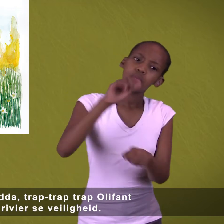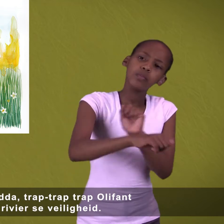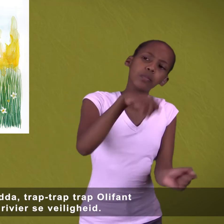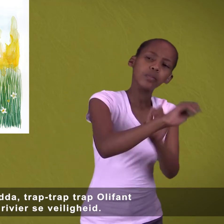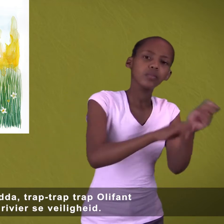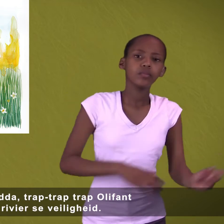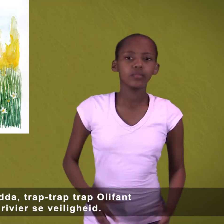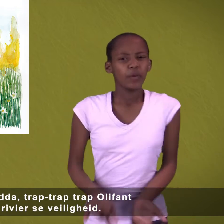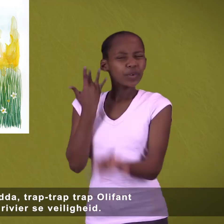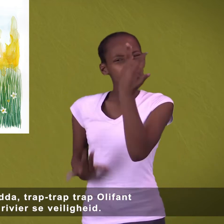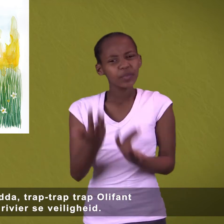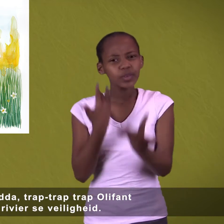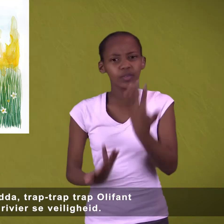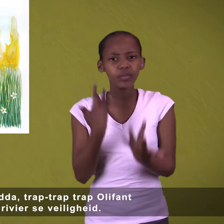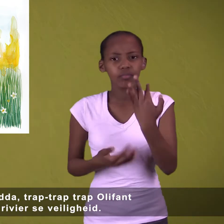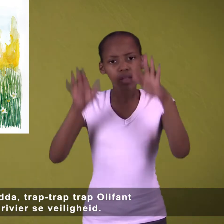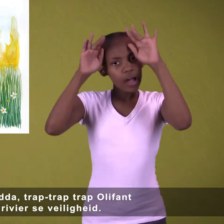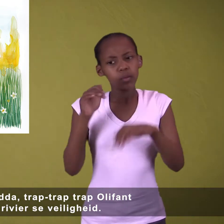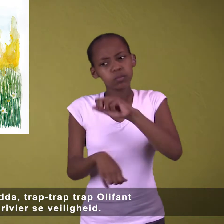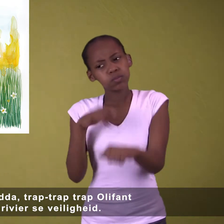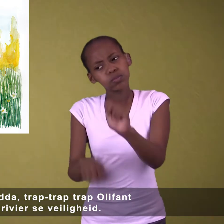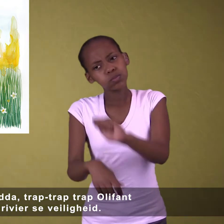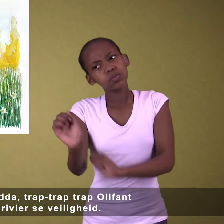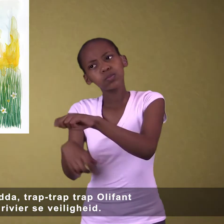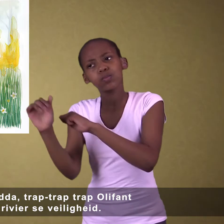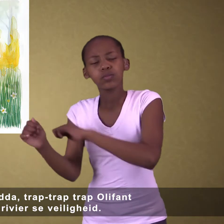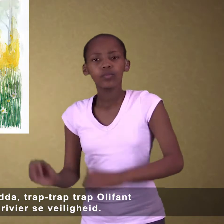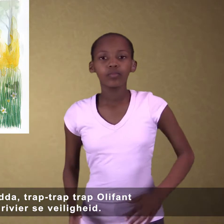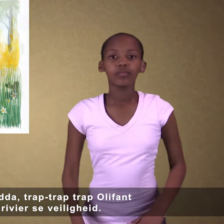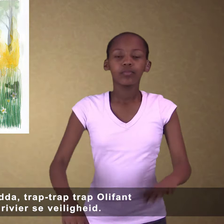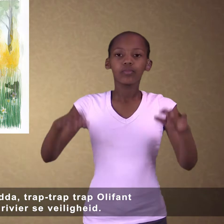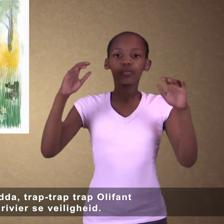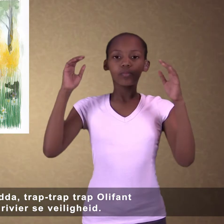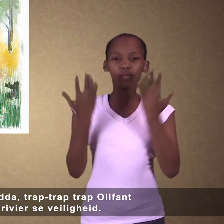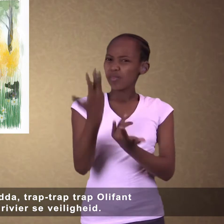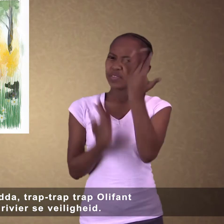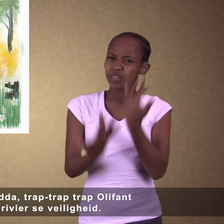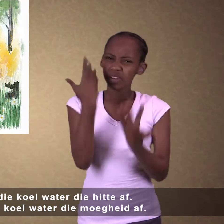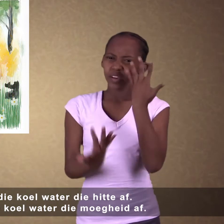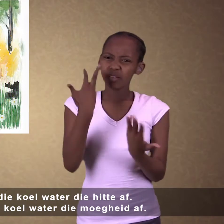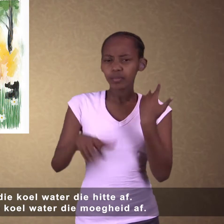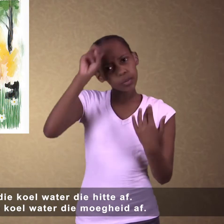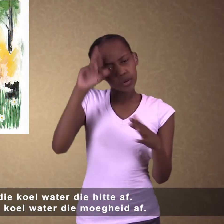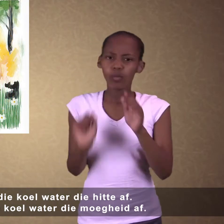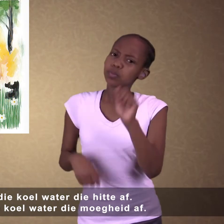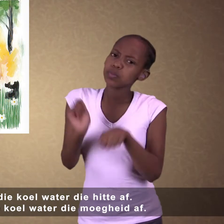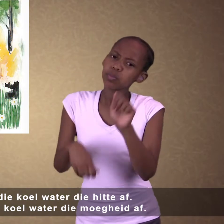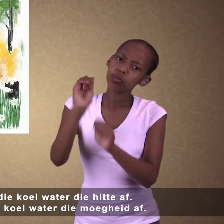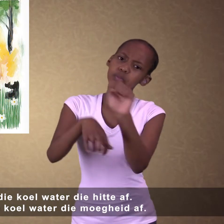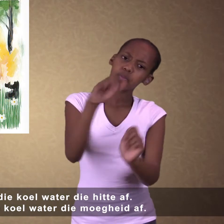hop, para. Trap, trap, trap, olifant. Tot in die rivier se veiligheid. Spat, spat, spat, die koel water